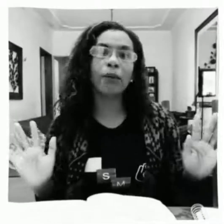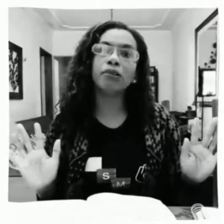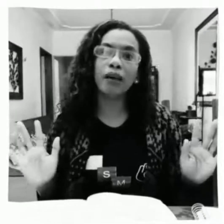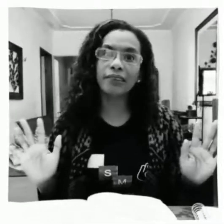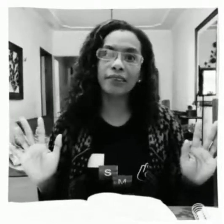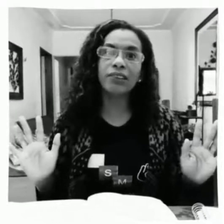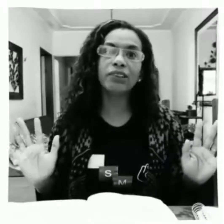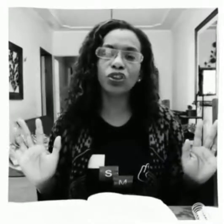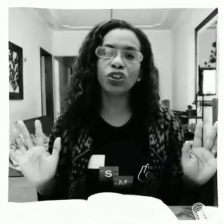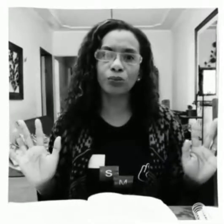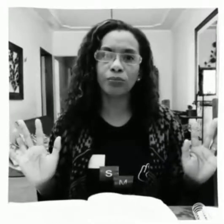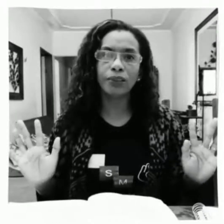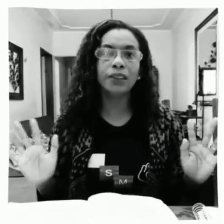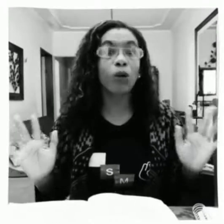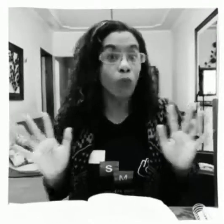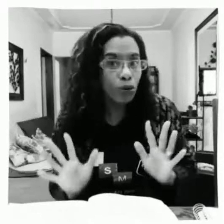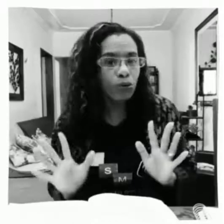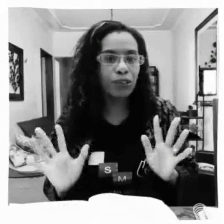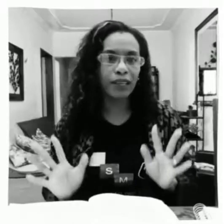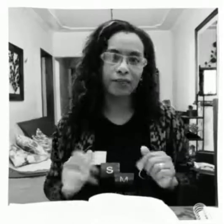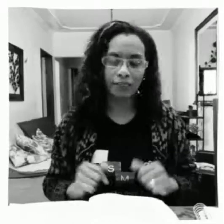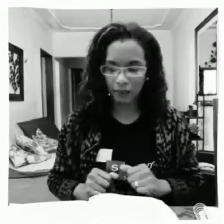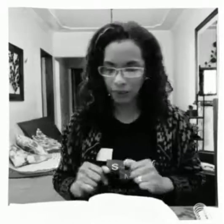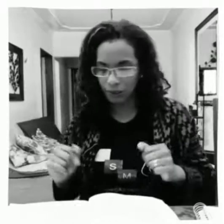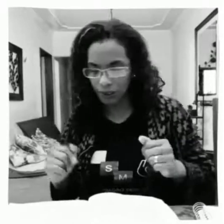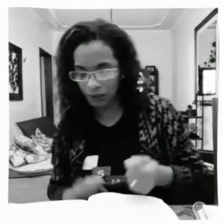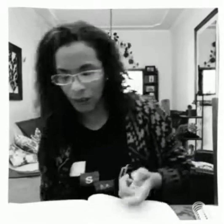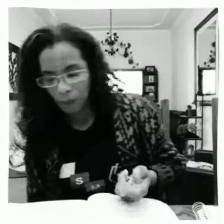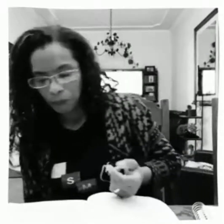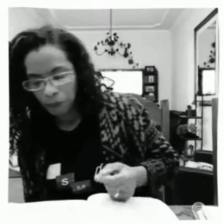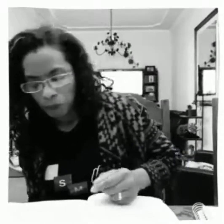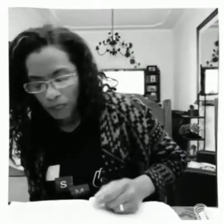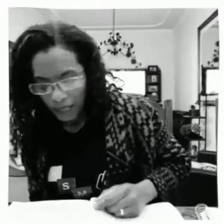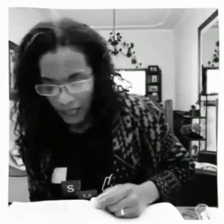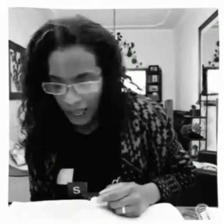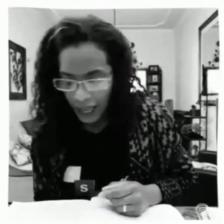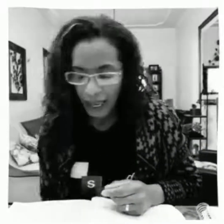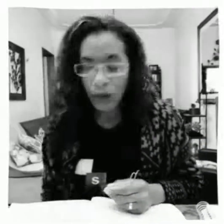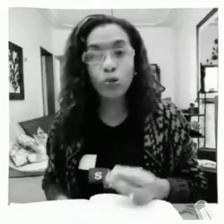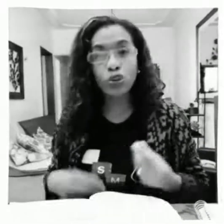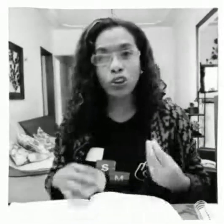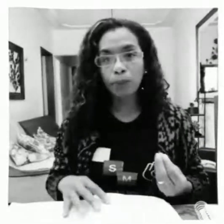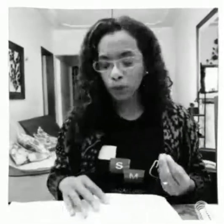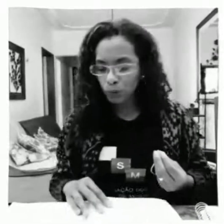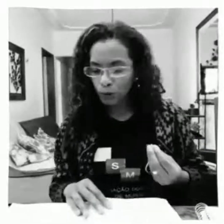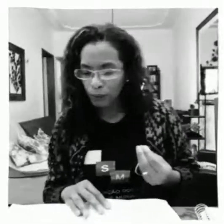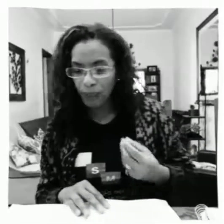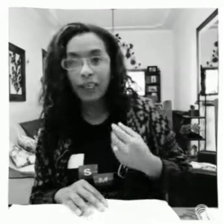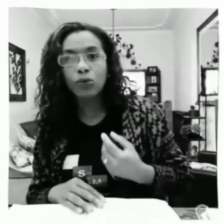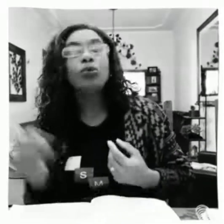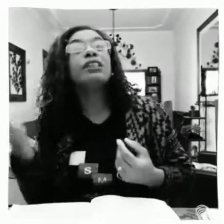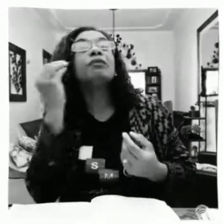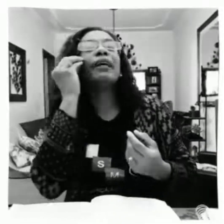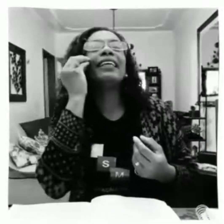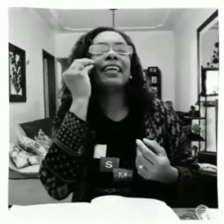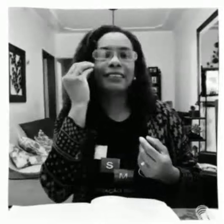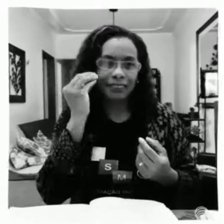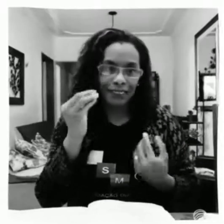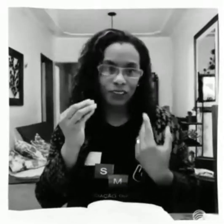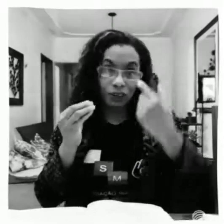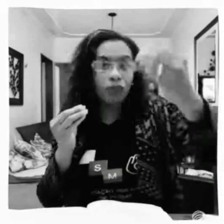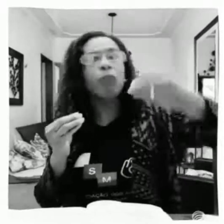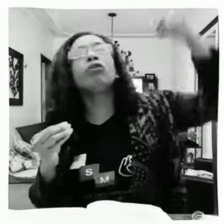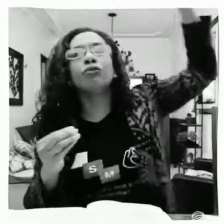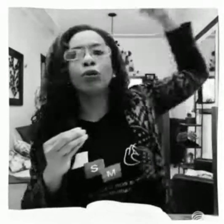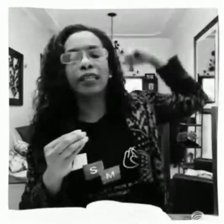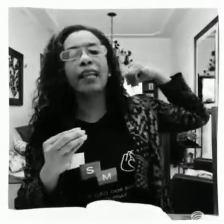pular. Já vai mudar o sentido. Então, muito cuidado com essas coisas. Os tipos de movimento e experiência,